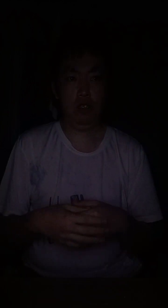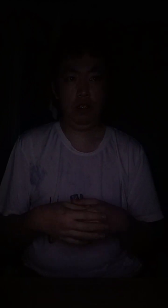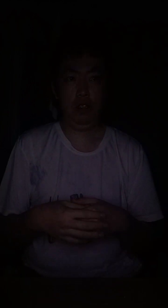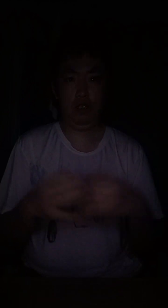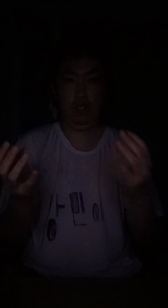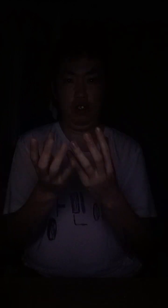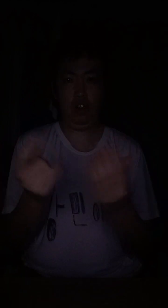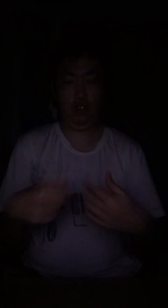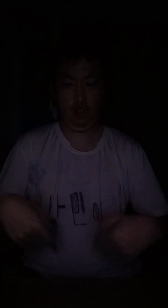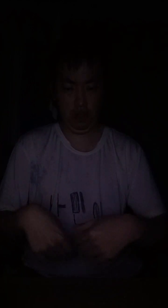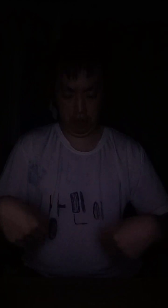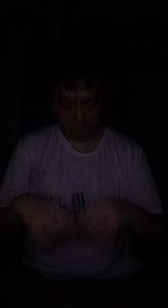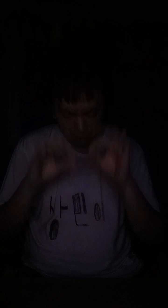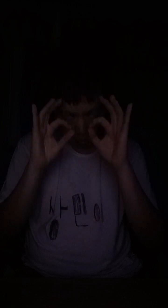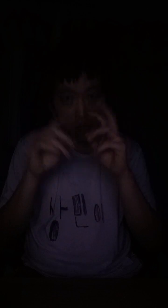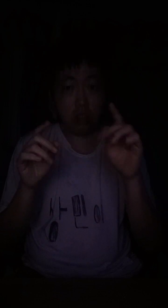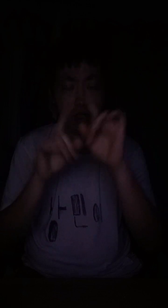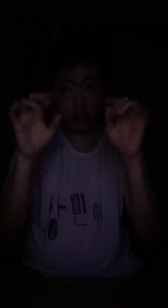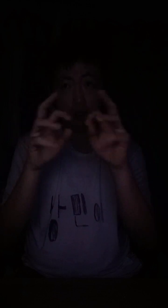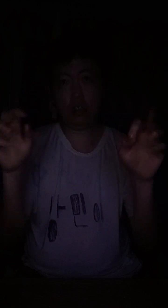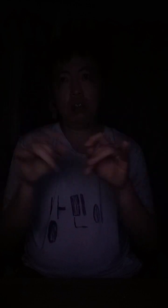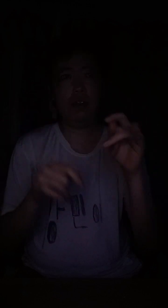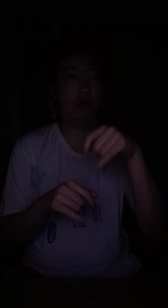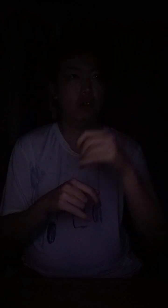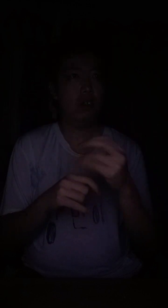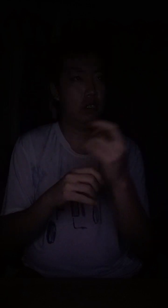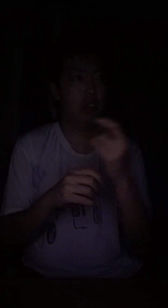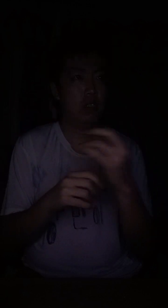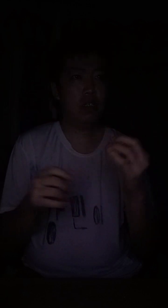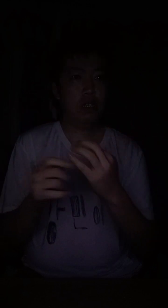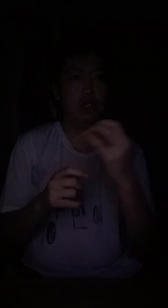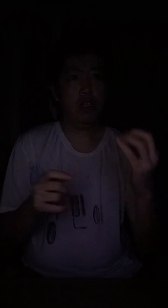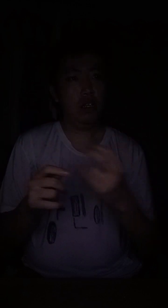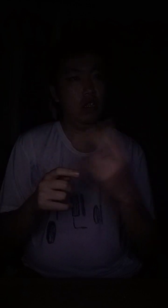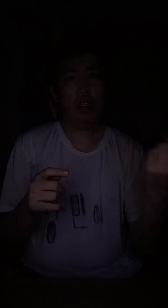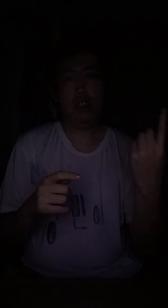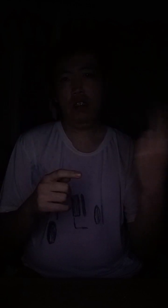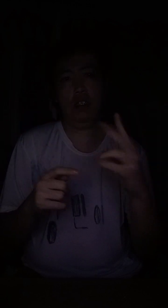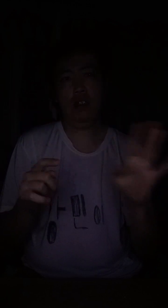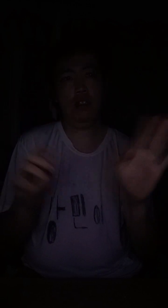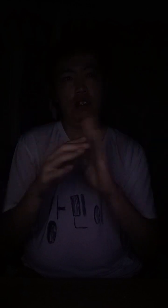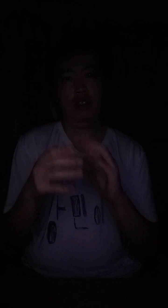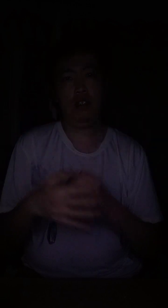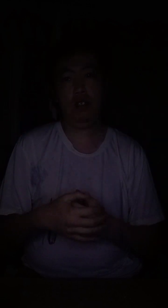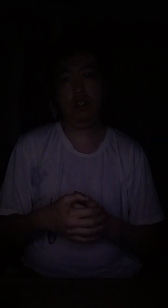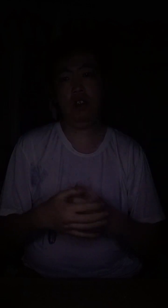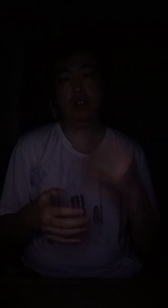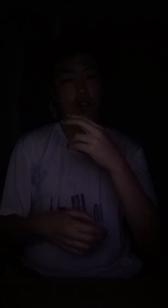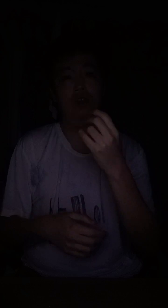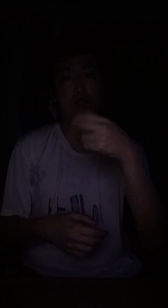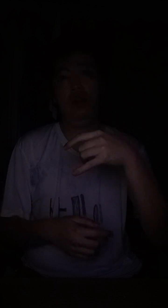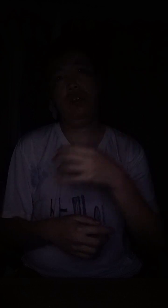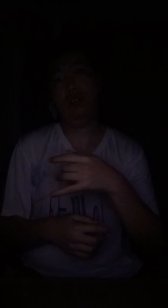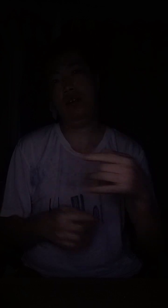여성의 신체를 몰래 촬영해 인터넷으로 유포하는 범죄. 이 사실 어제 오늘 일이 아닙니다. 여기에 수사마저